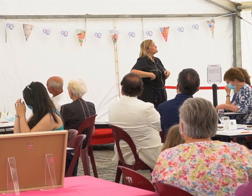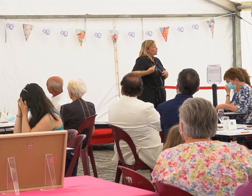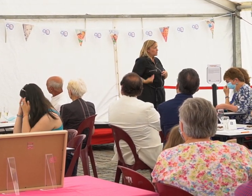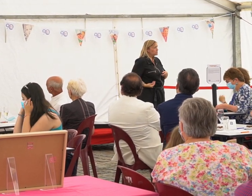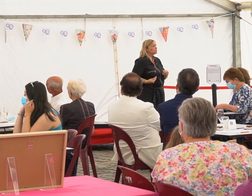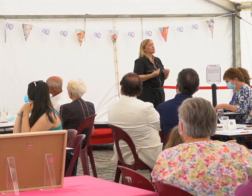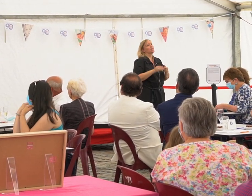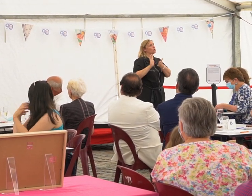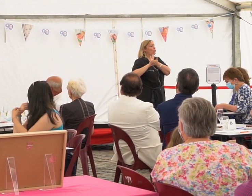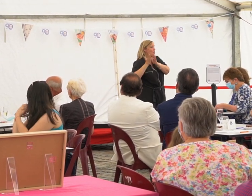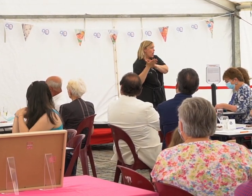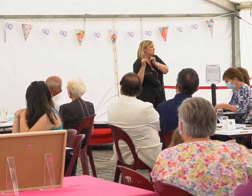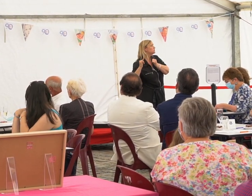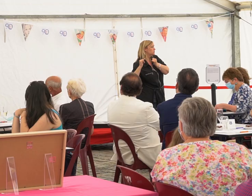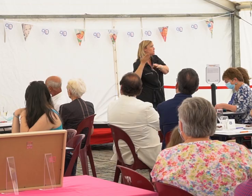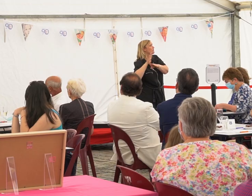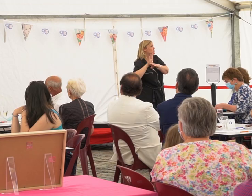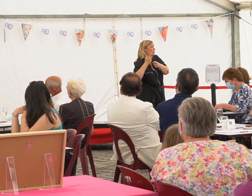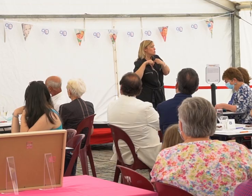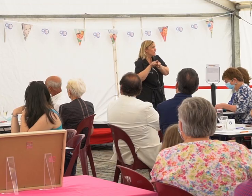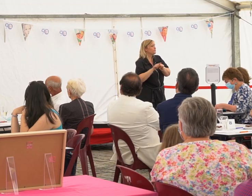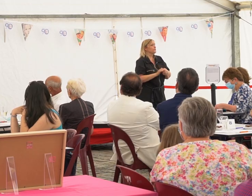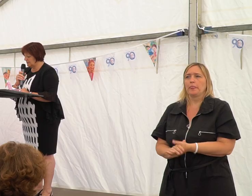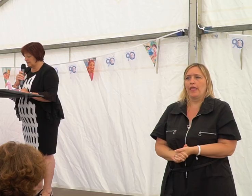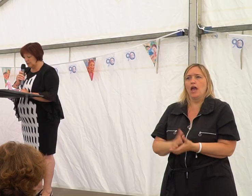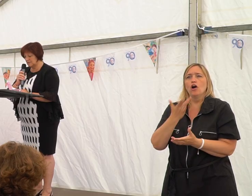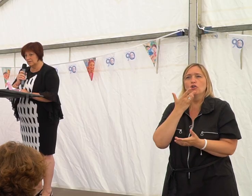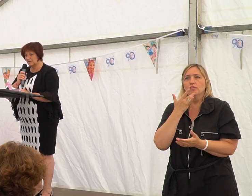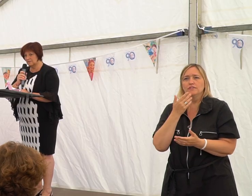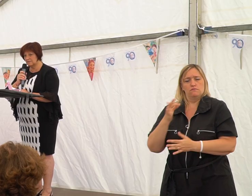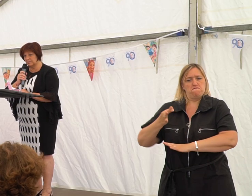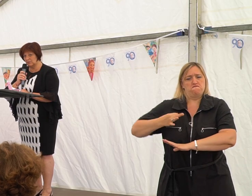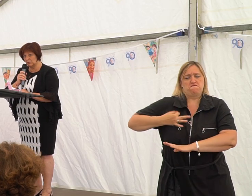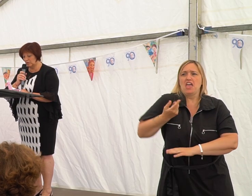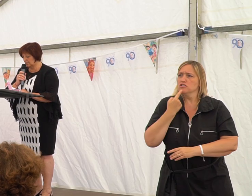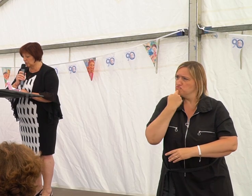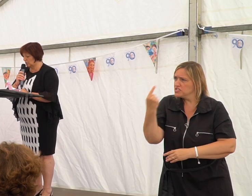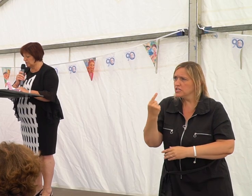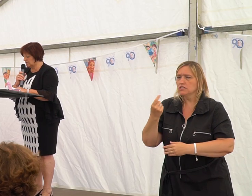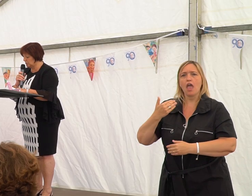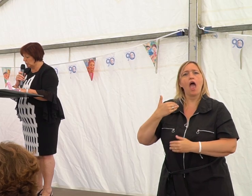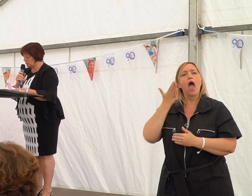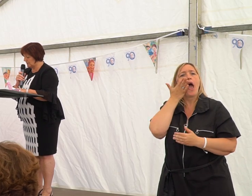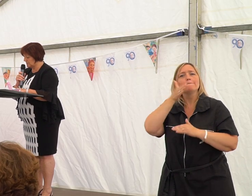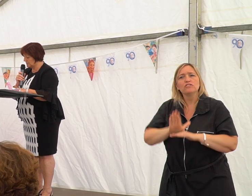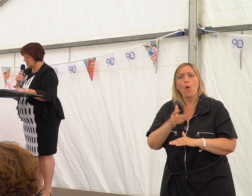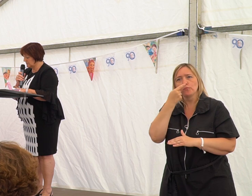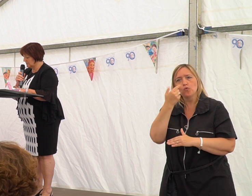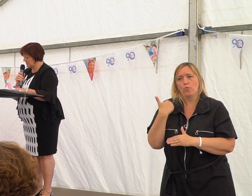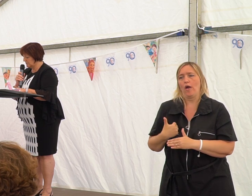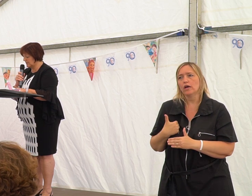et mes collègues ici présents, épingler la fierté des habitants de l'entité